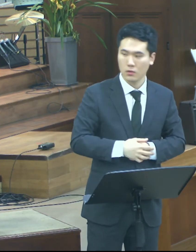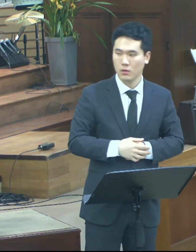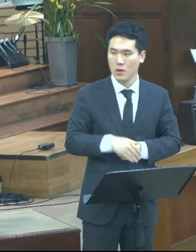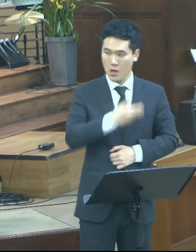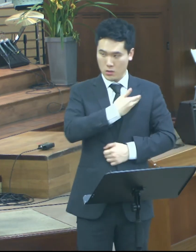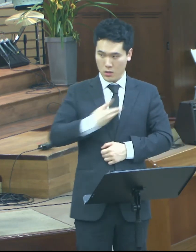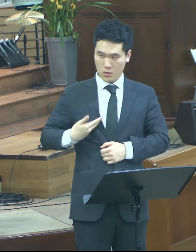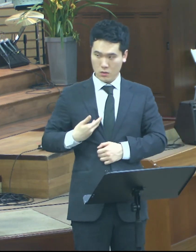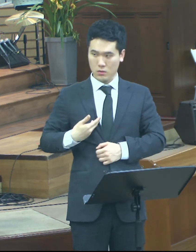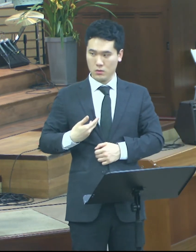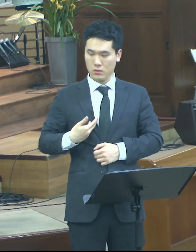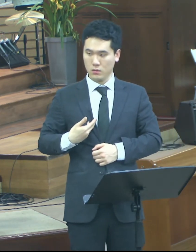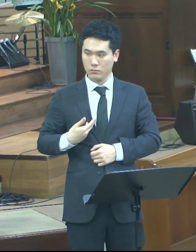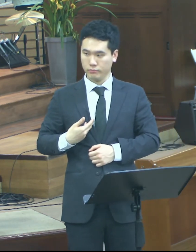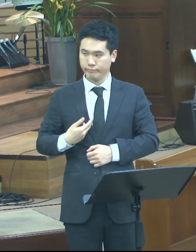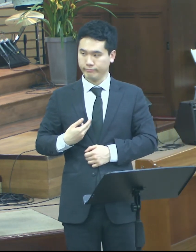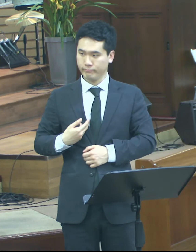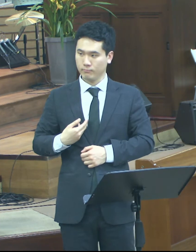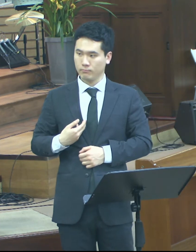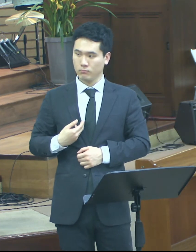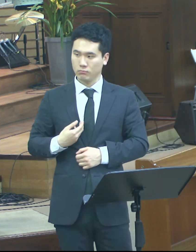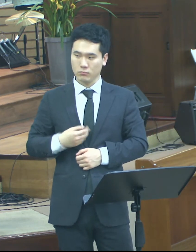제자들은 많이 들었는데 해석이 잘 안 되는 거죠.